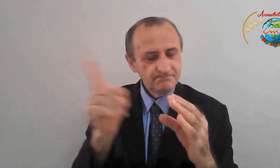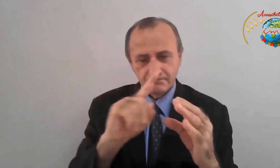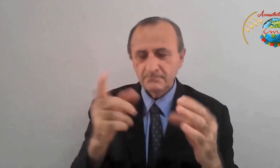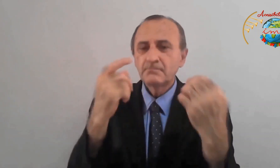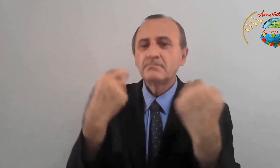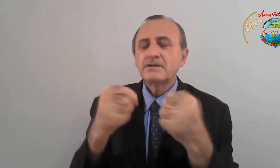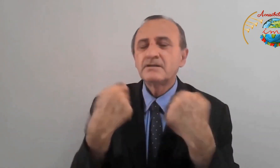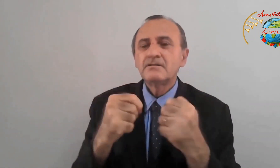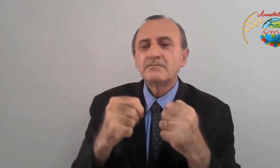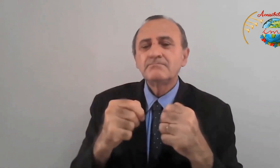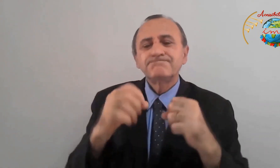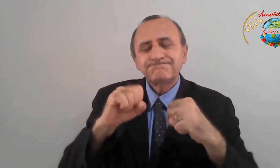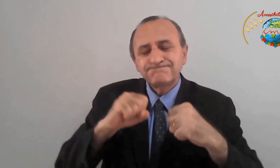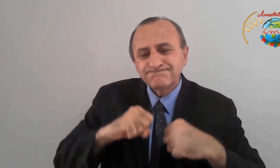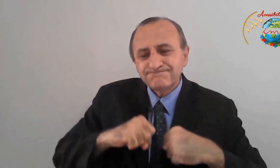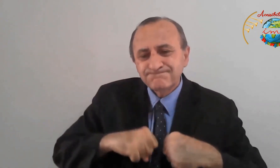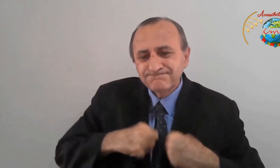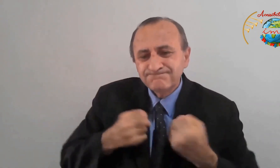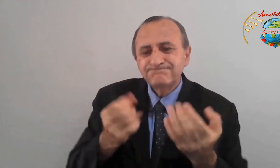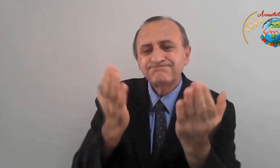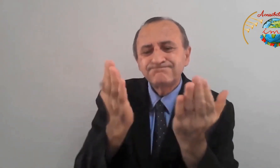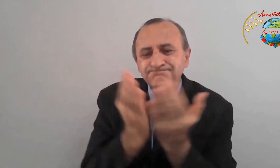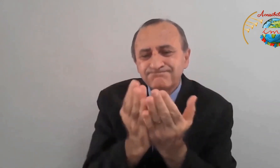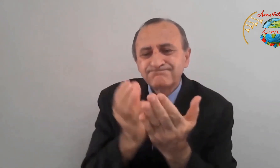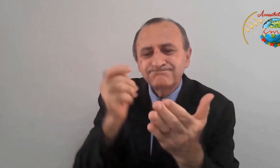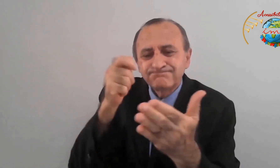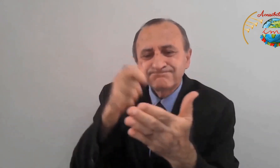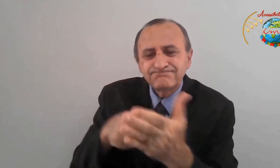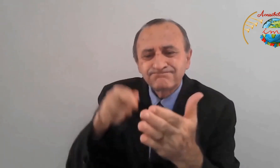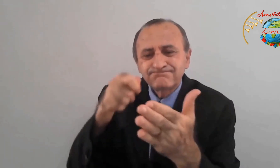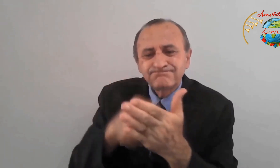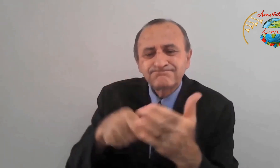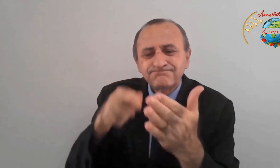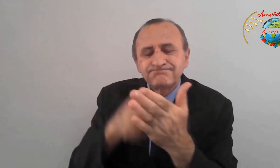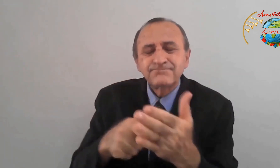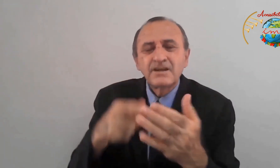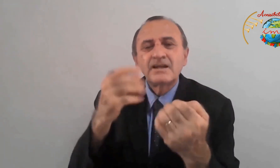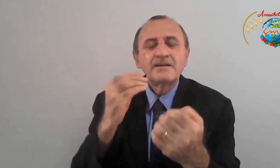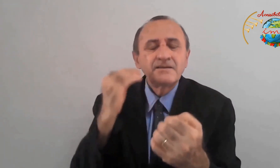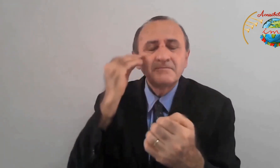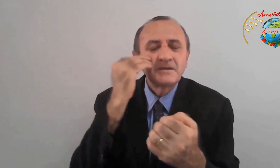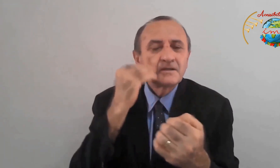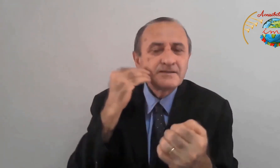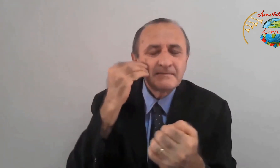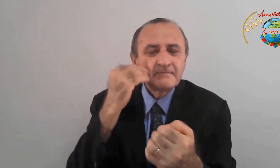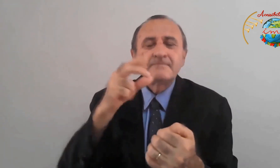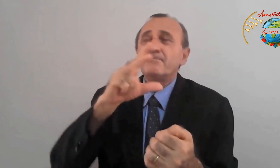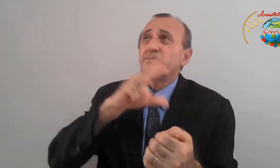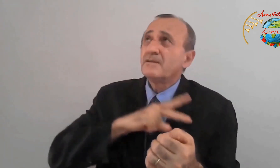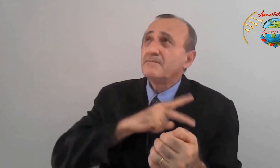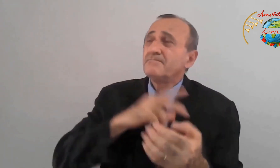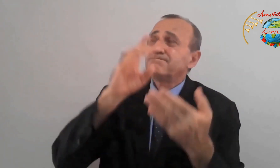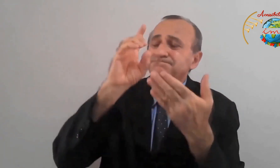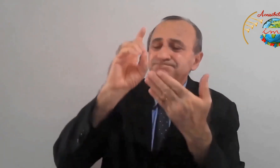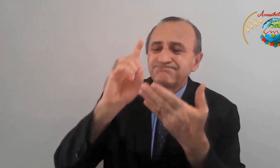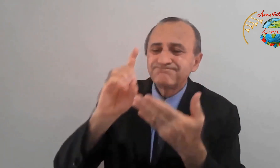assim? Não. Nós precisamos do quê? Nosso esforço pessoal, batalhar cada dia, experiências pessoais